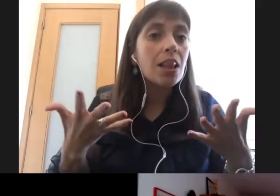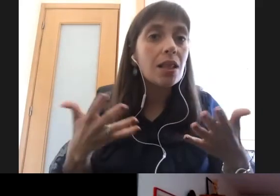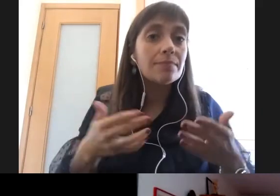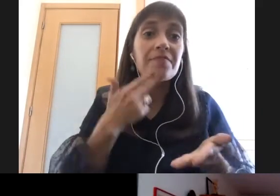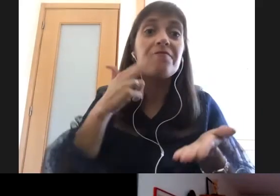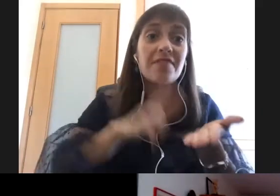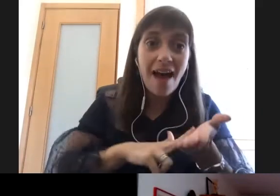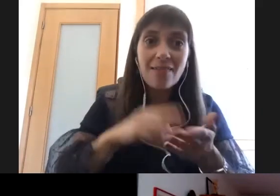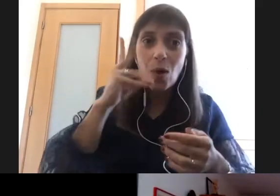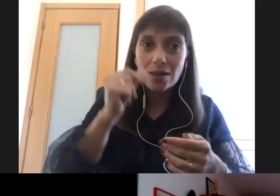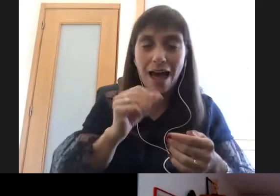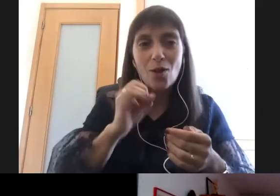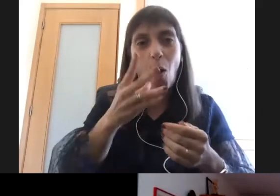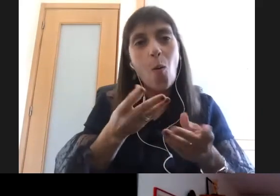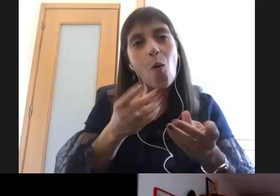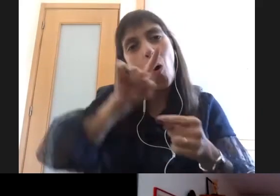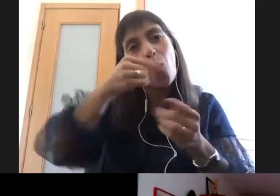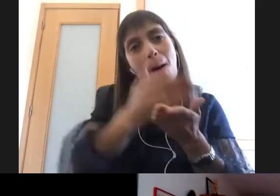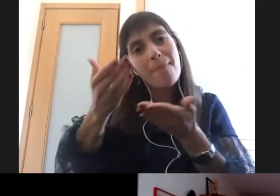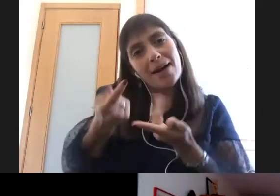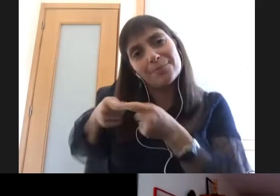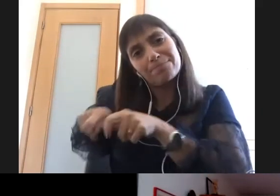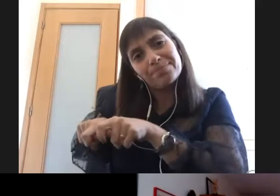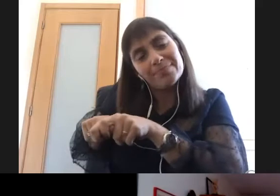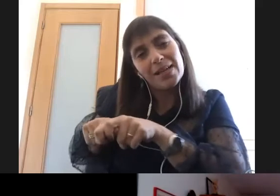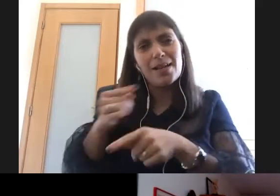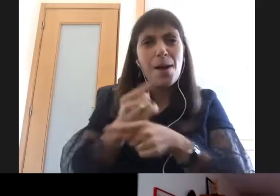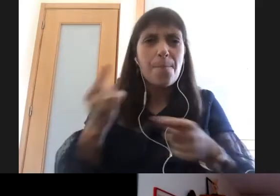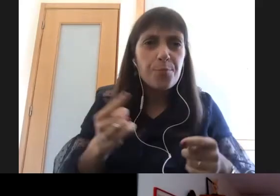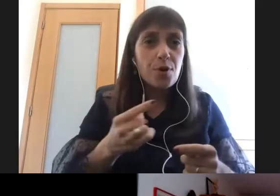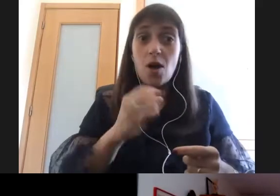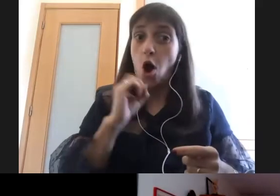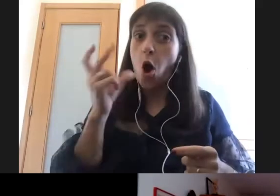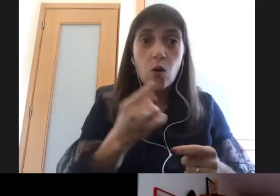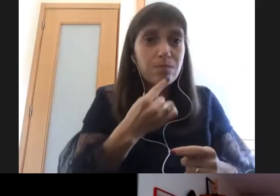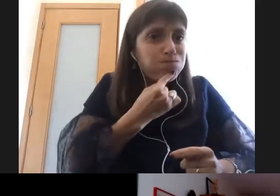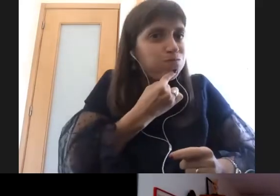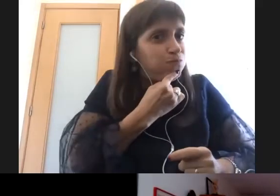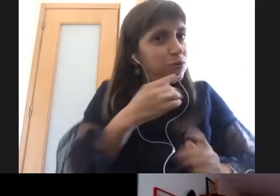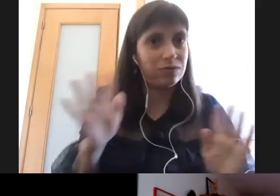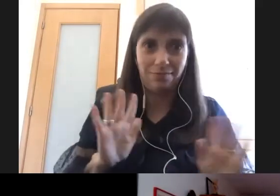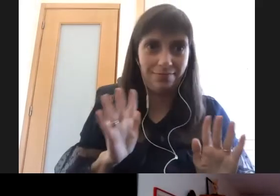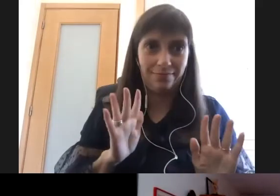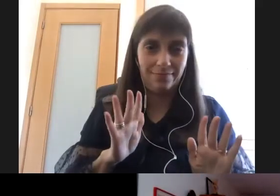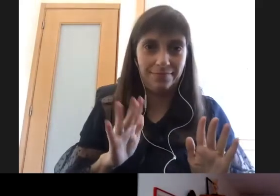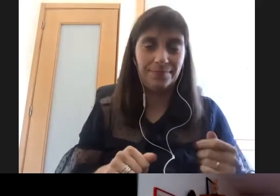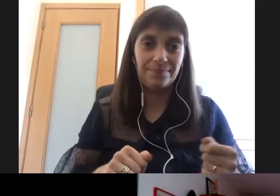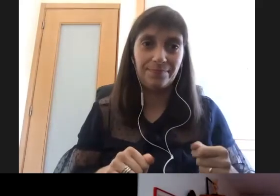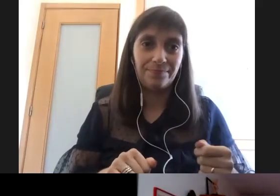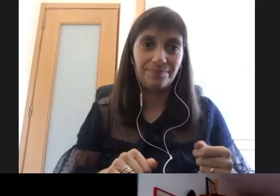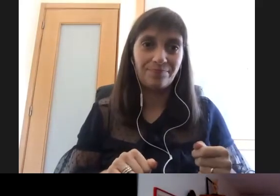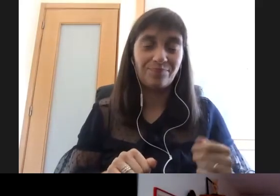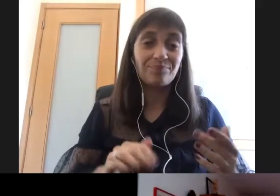que encontraram. porque era uma quantidade de ouro que